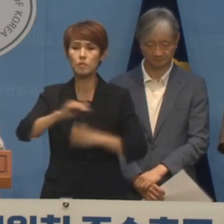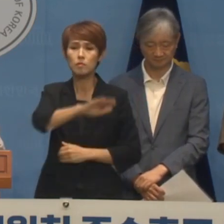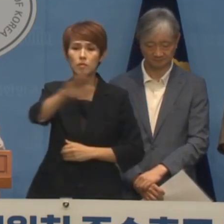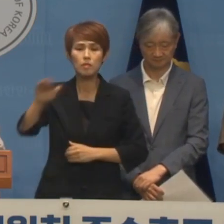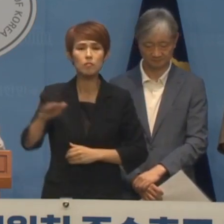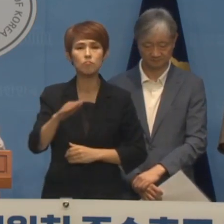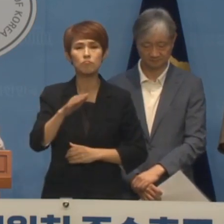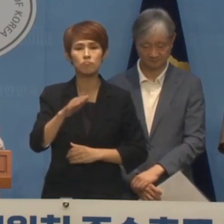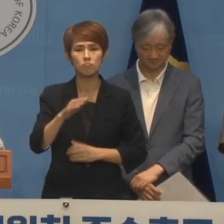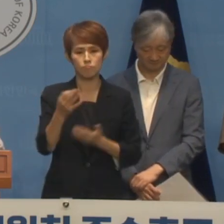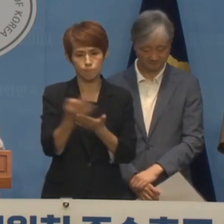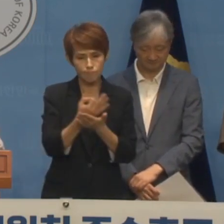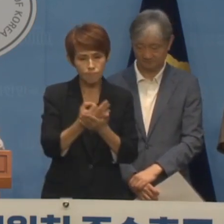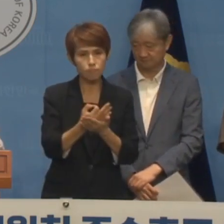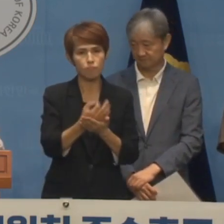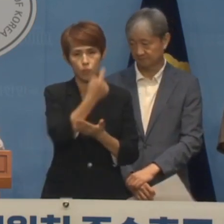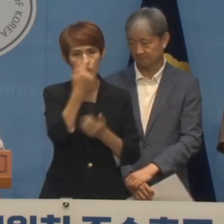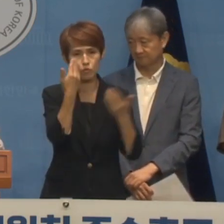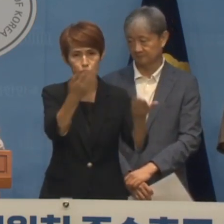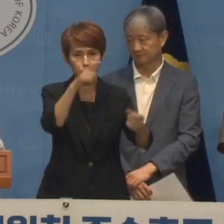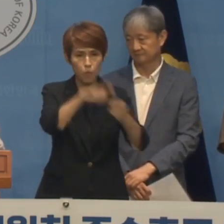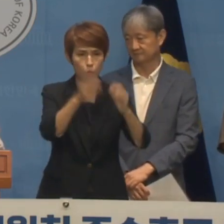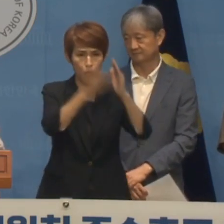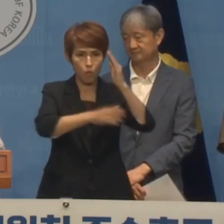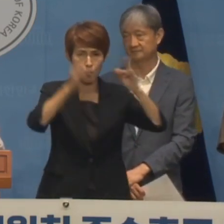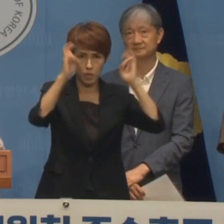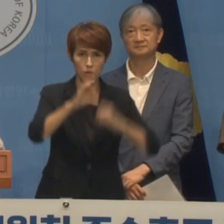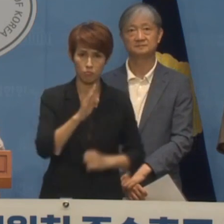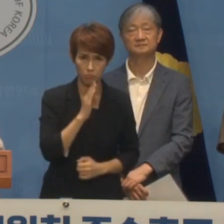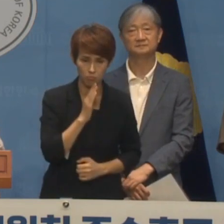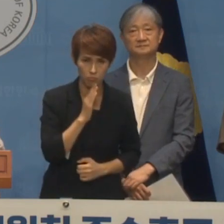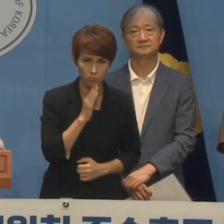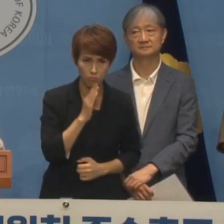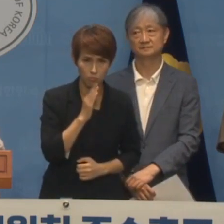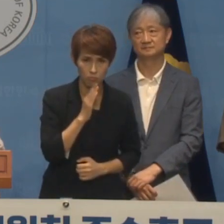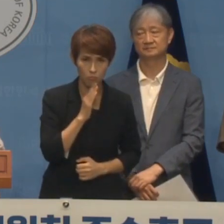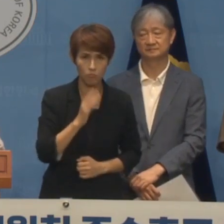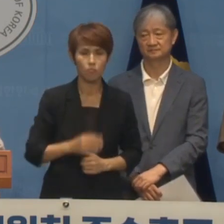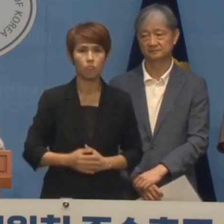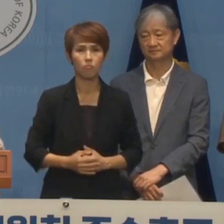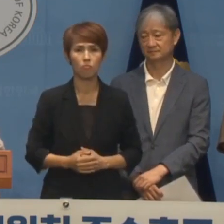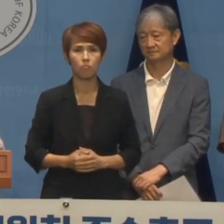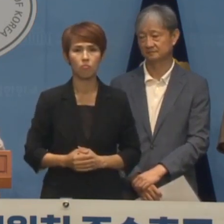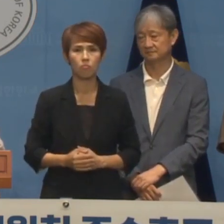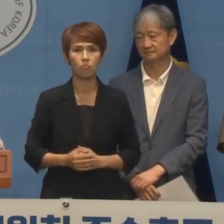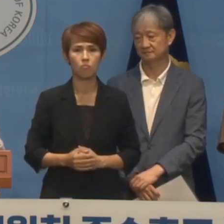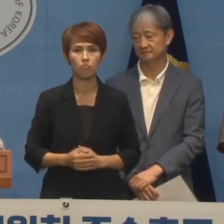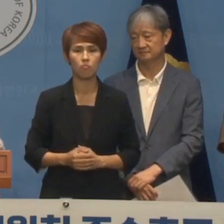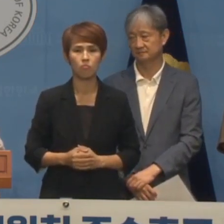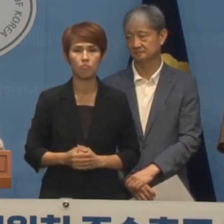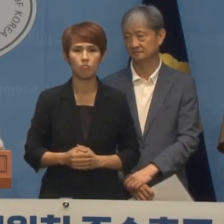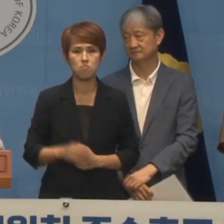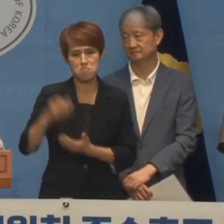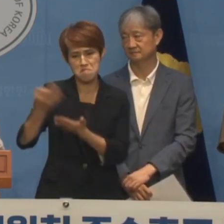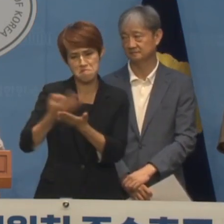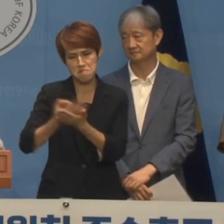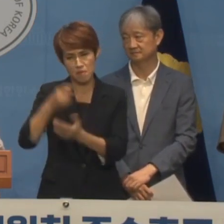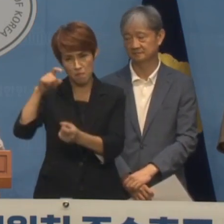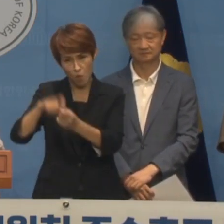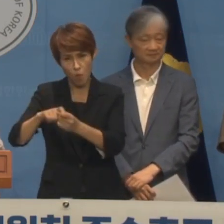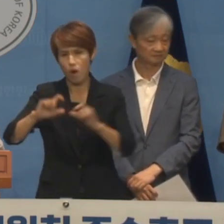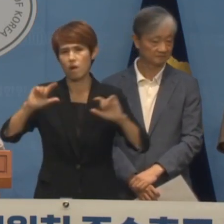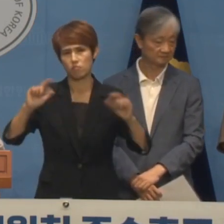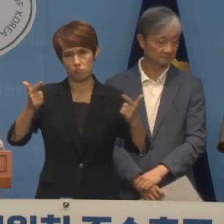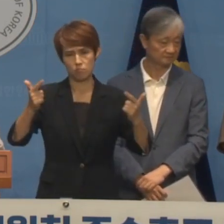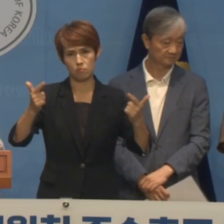노후 소득을 보장하기 위한 공적 기관으로 일반 금융기관처럼 고수익만을 추구하는